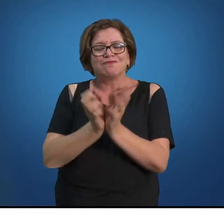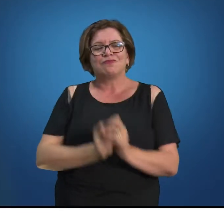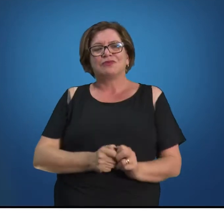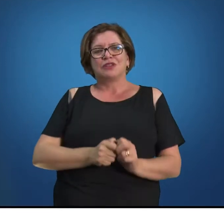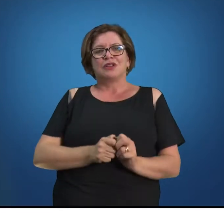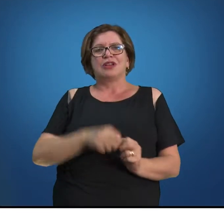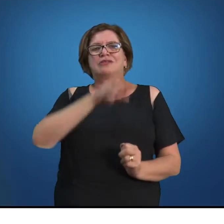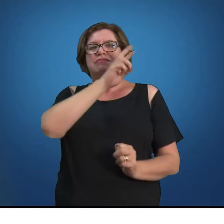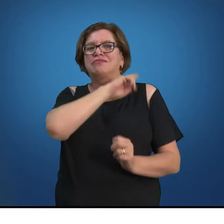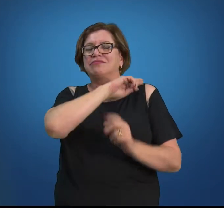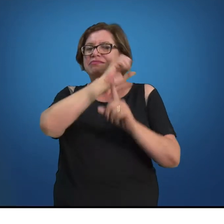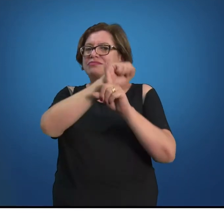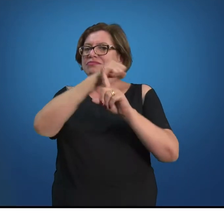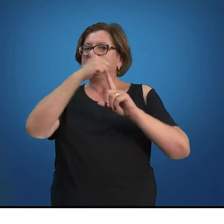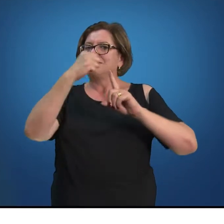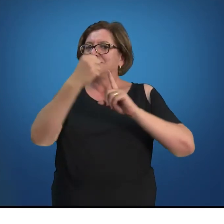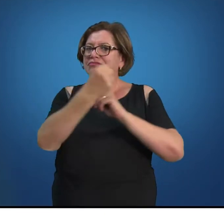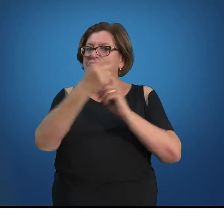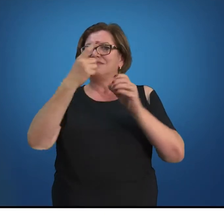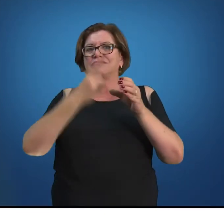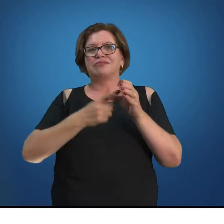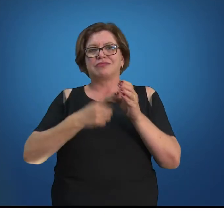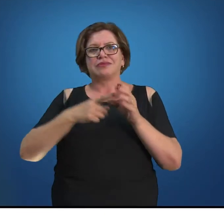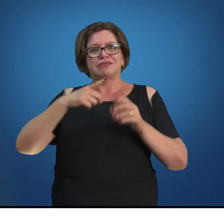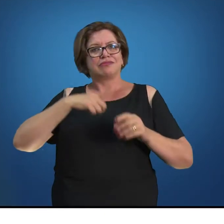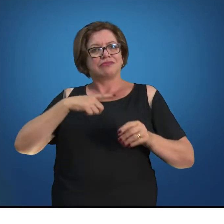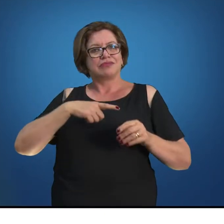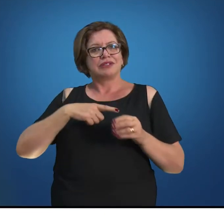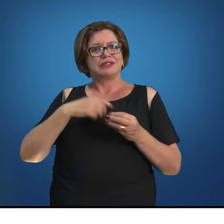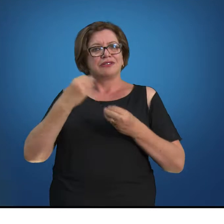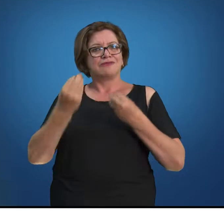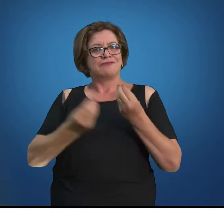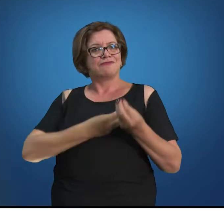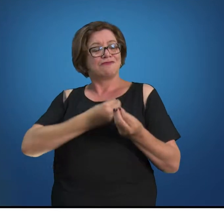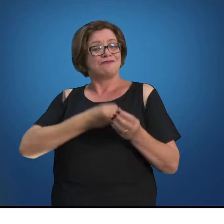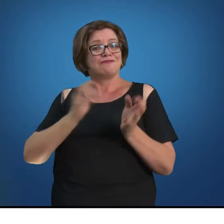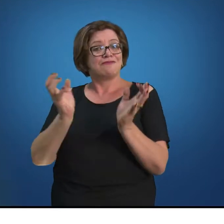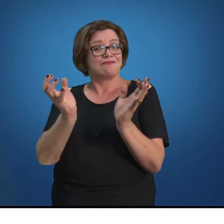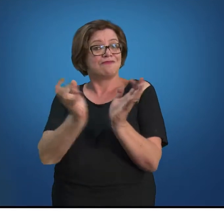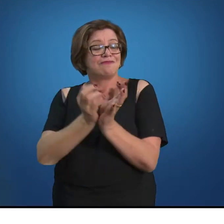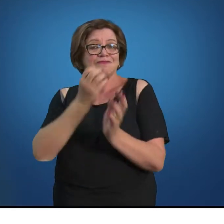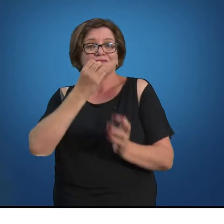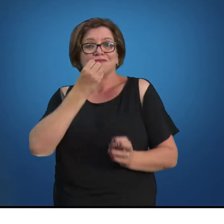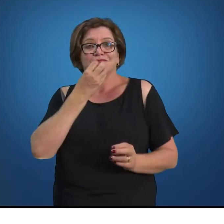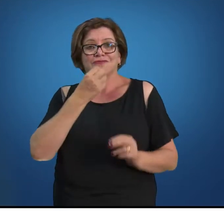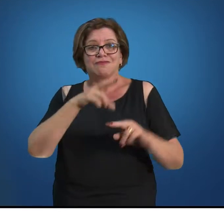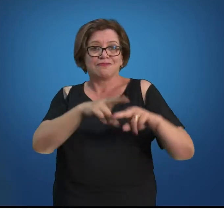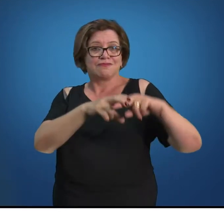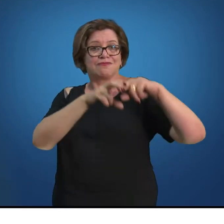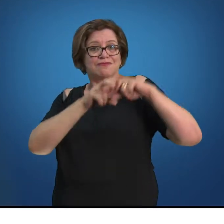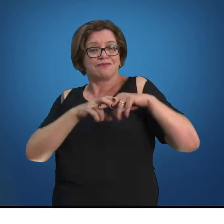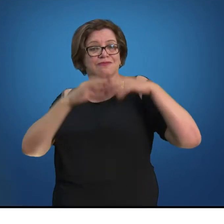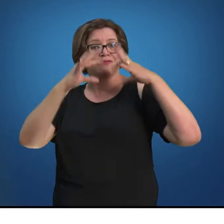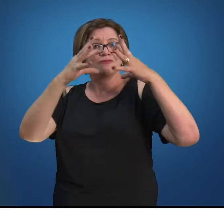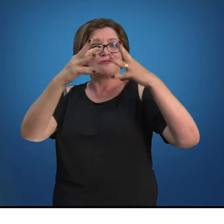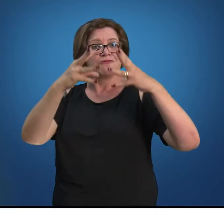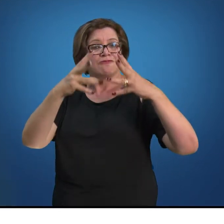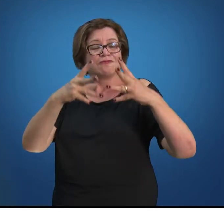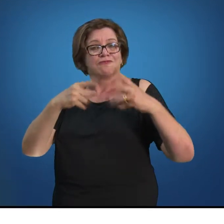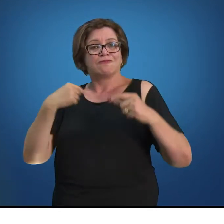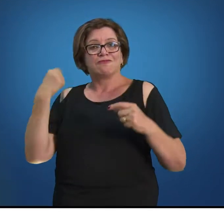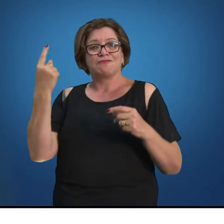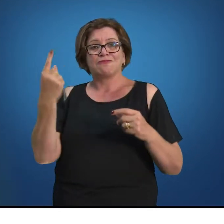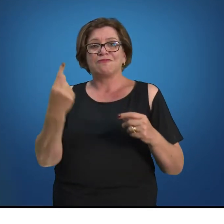função social da cidade é a garantia do seu uso coletivo. Portanto, todos nós, aqueles que vivem